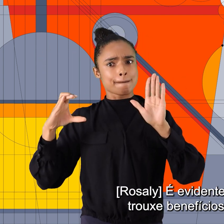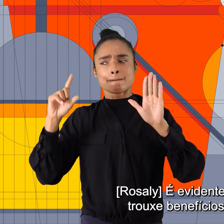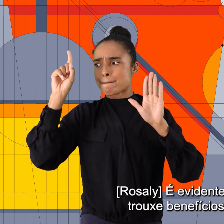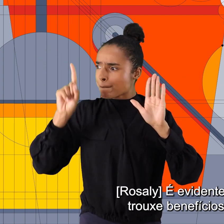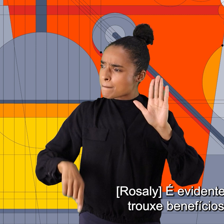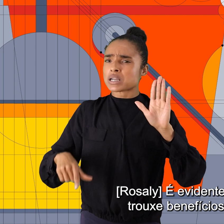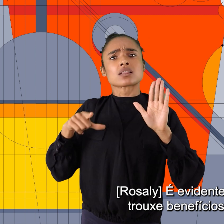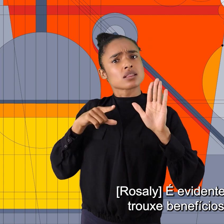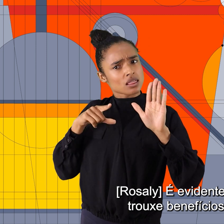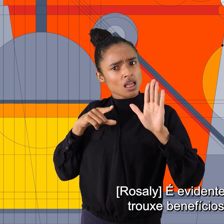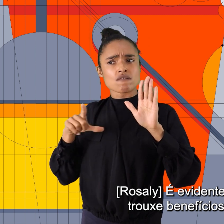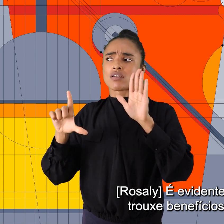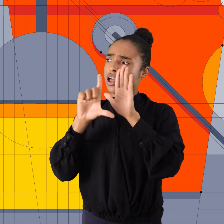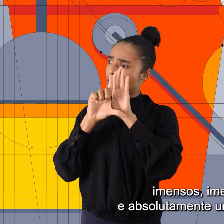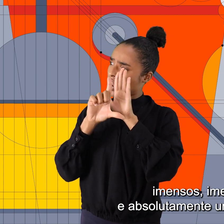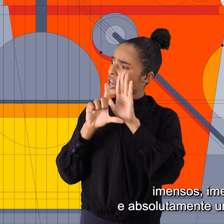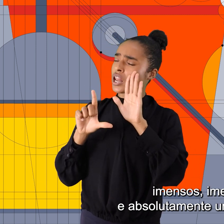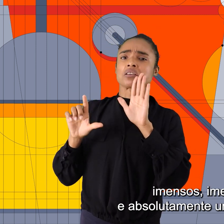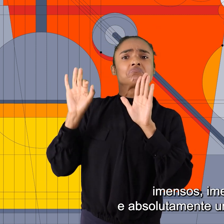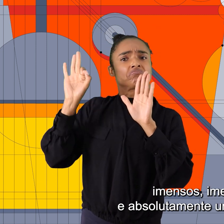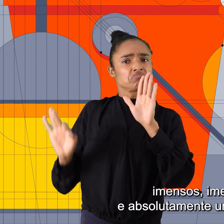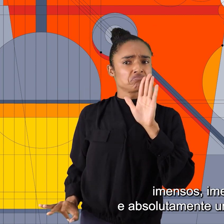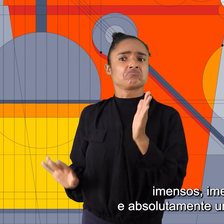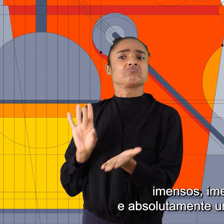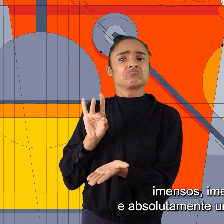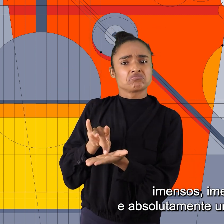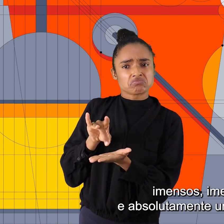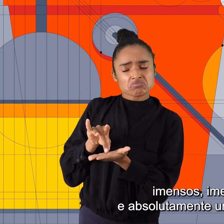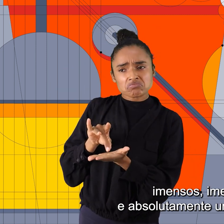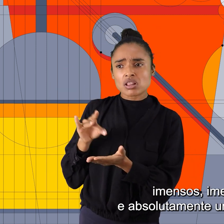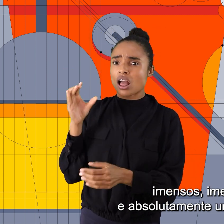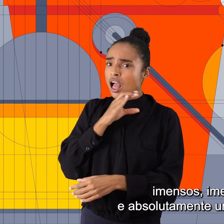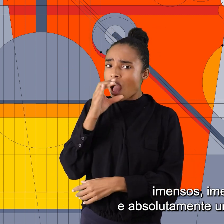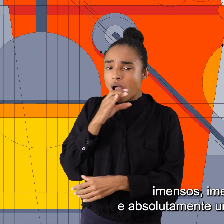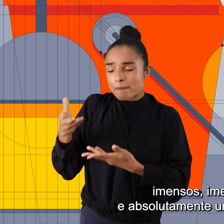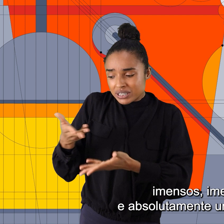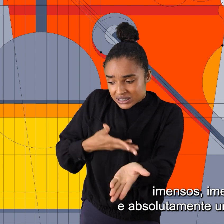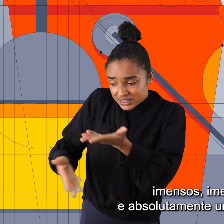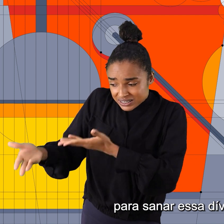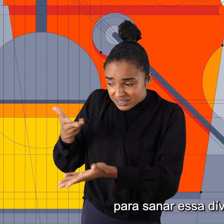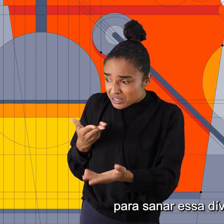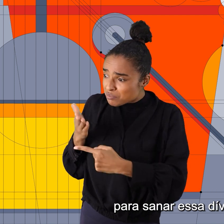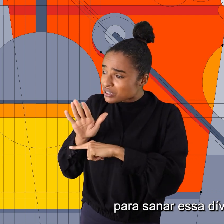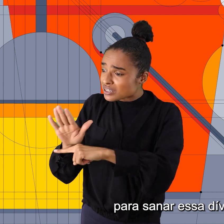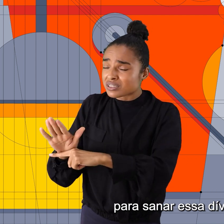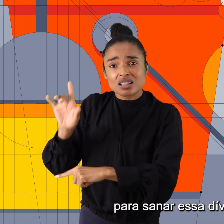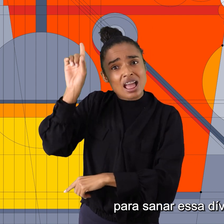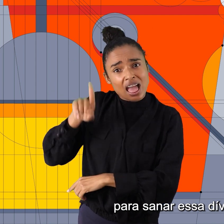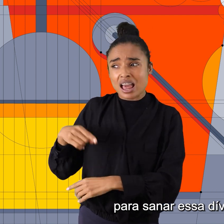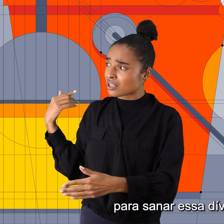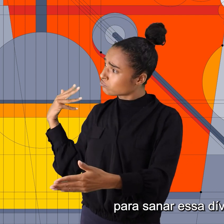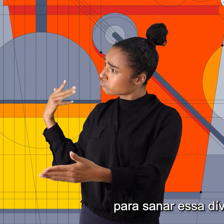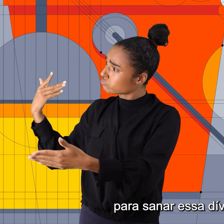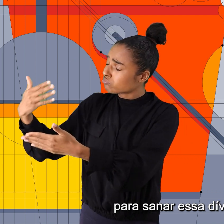trouxe benefícios imensos e absolutamente urgentes, né, para sanar